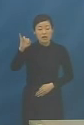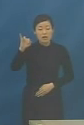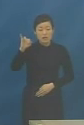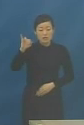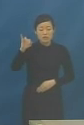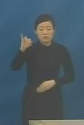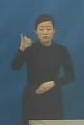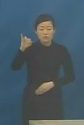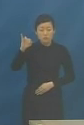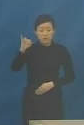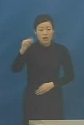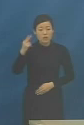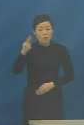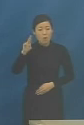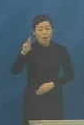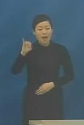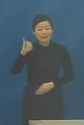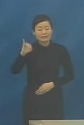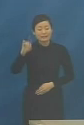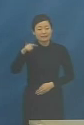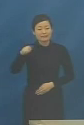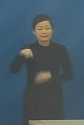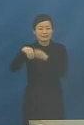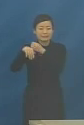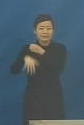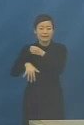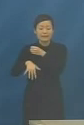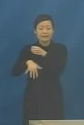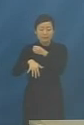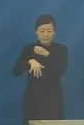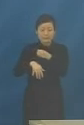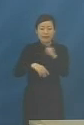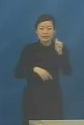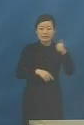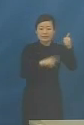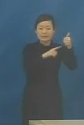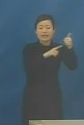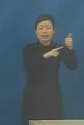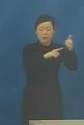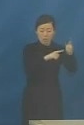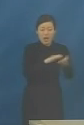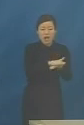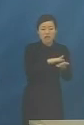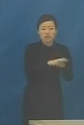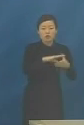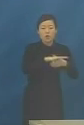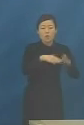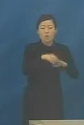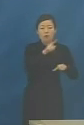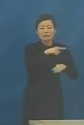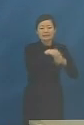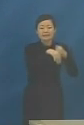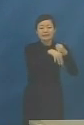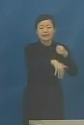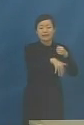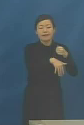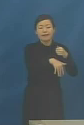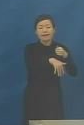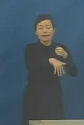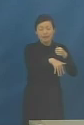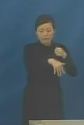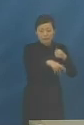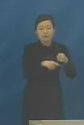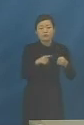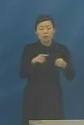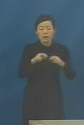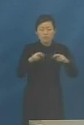方父方の方はこれは縄文人型であるとように分析をされていますこれはのカナリアの